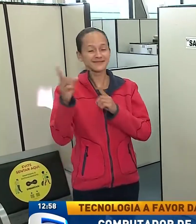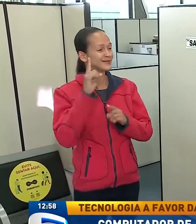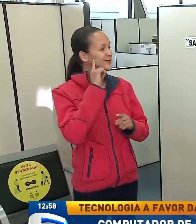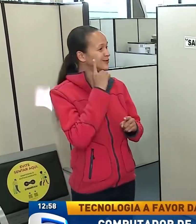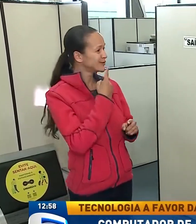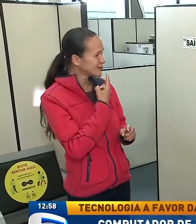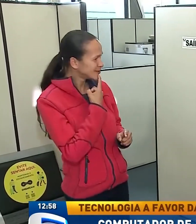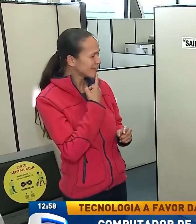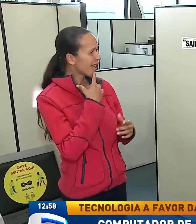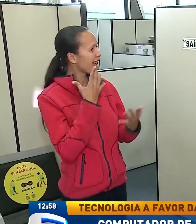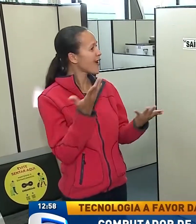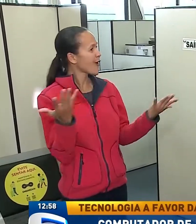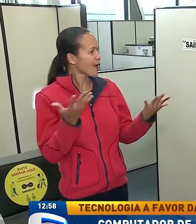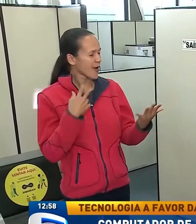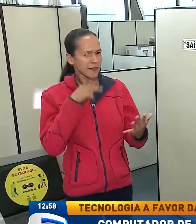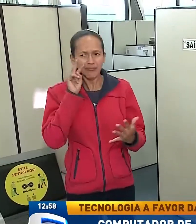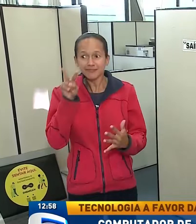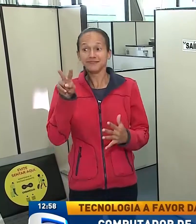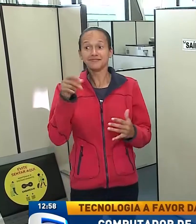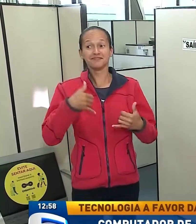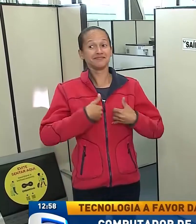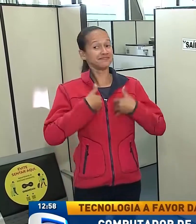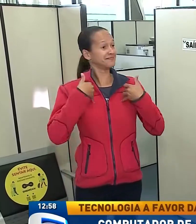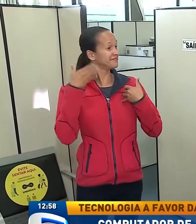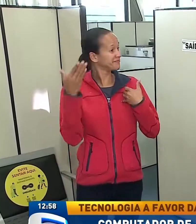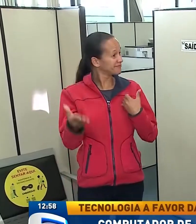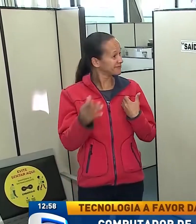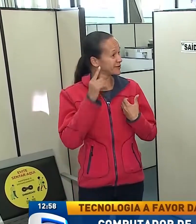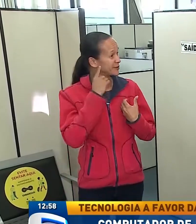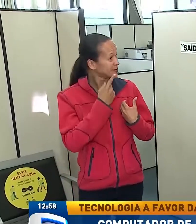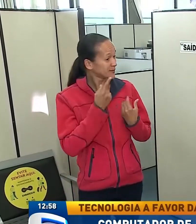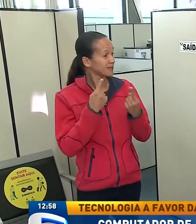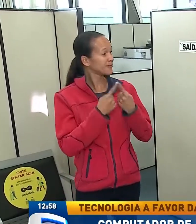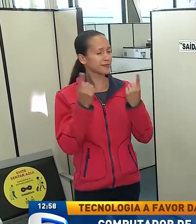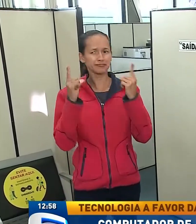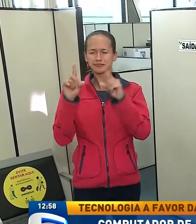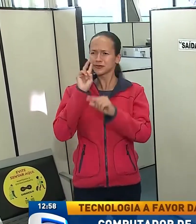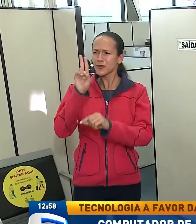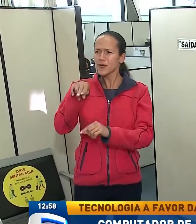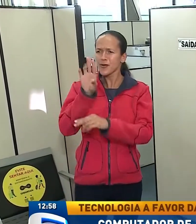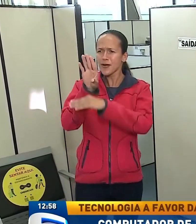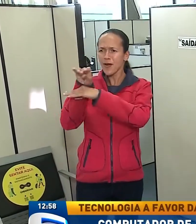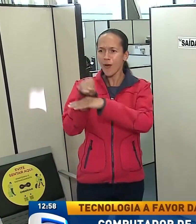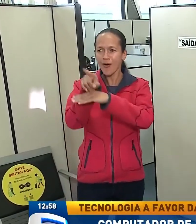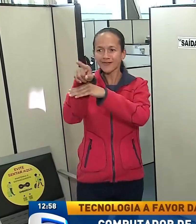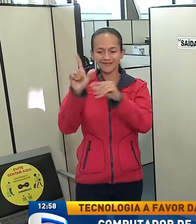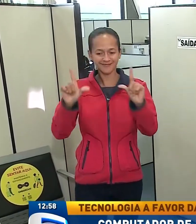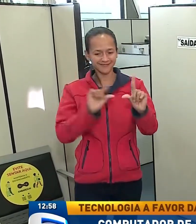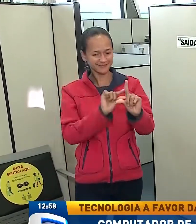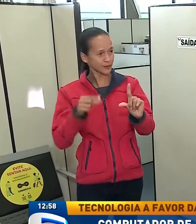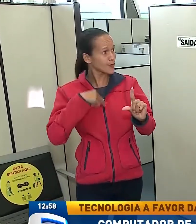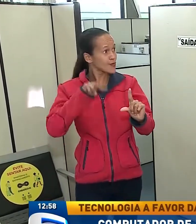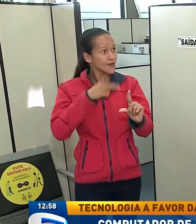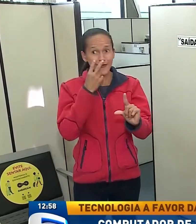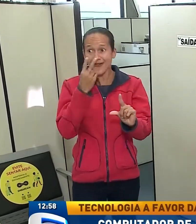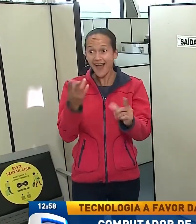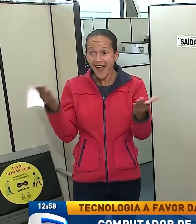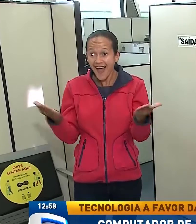Então, o atendimento com a pessoa surda foi muito bom. É um orgulho para mim como pessoa surda, ver todo esse